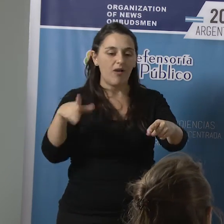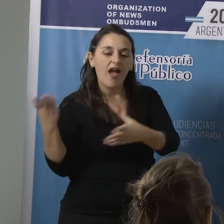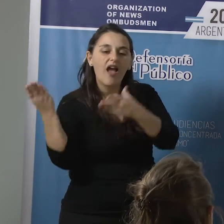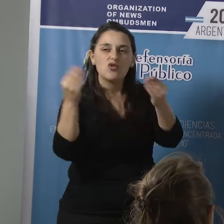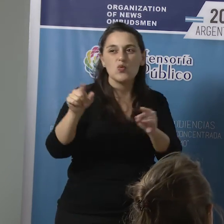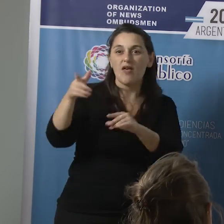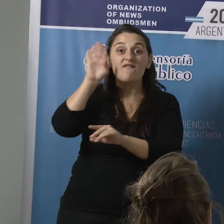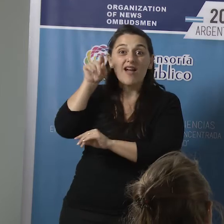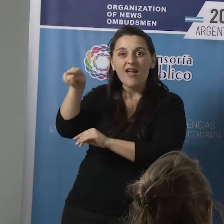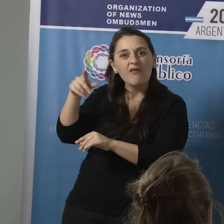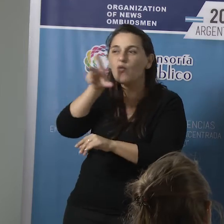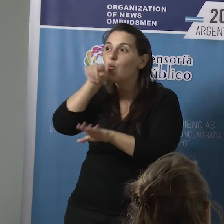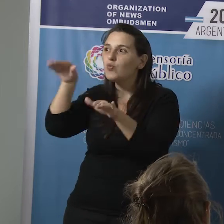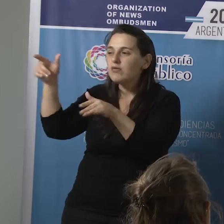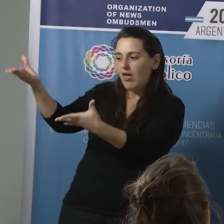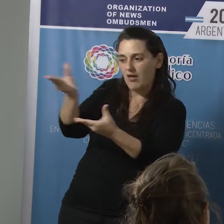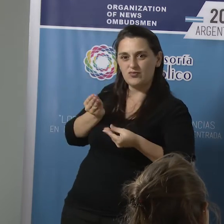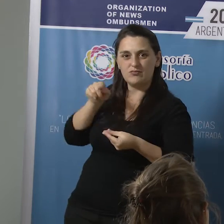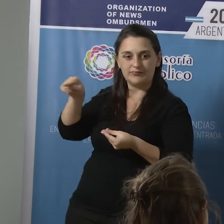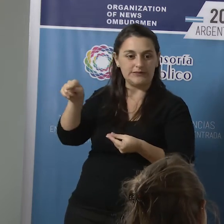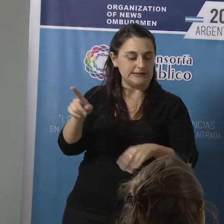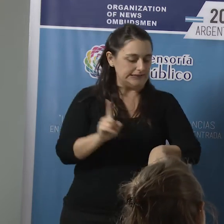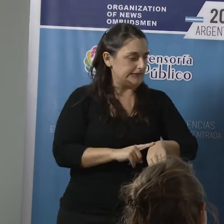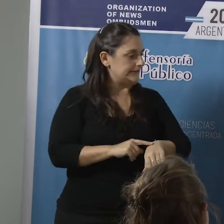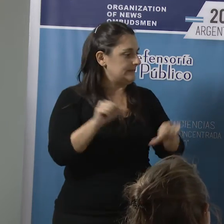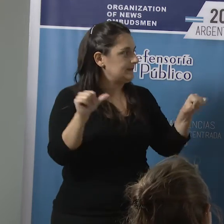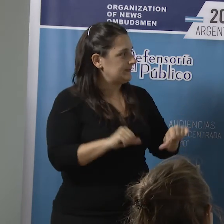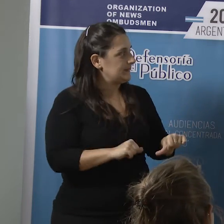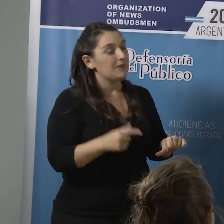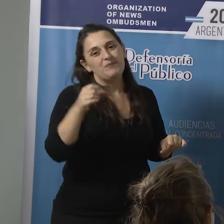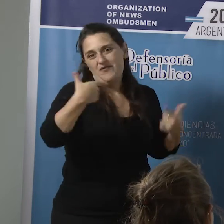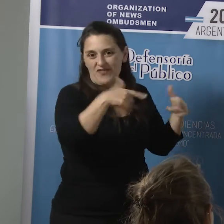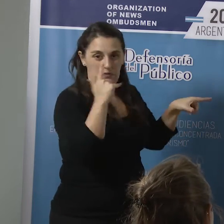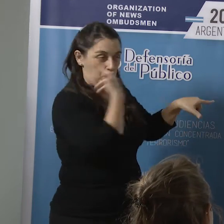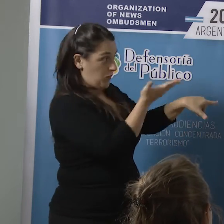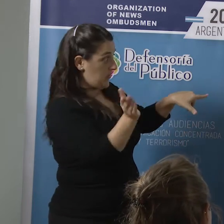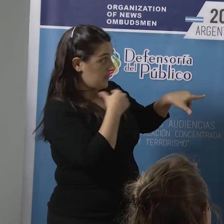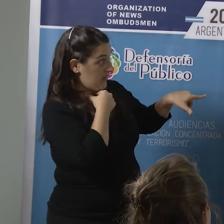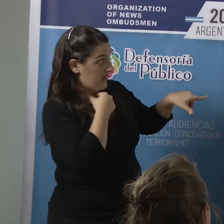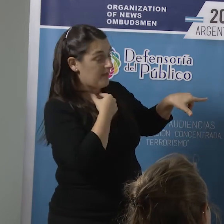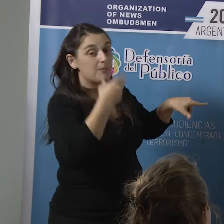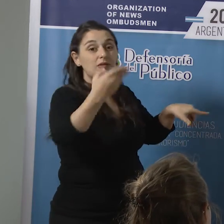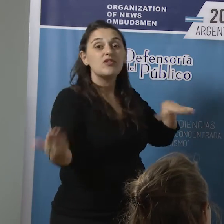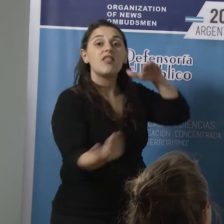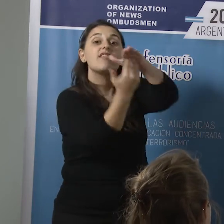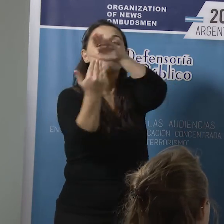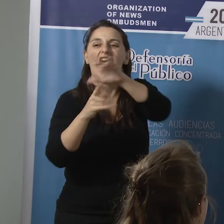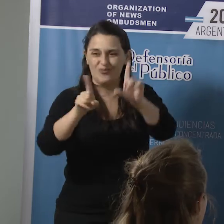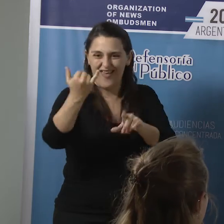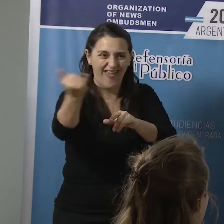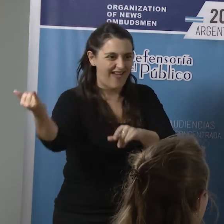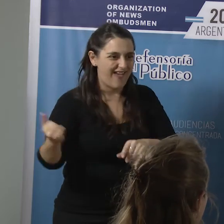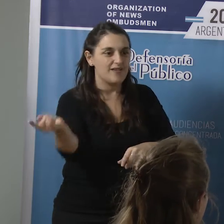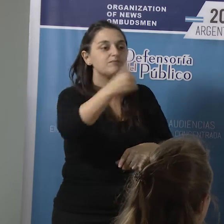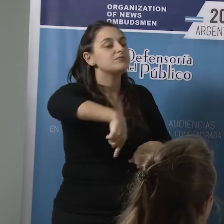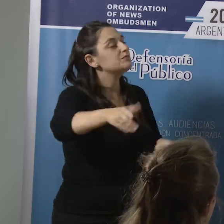ser las redes sociales para los defensores. Sé que estoy corta de tiempo, quiero mostrar un video que son muchos defensores, algunos que están acá, que